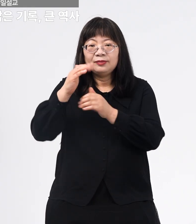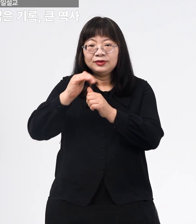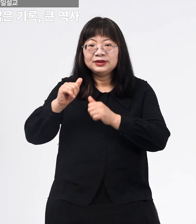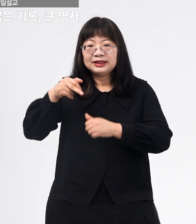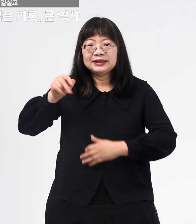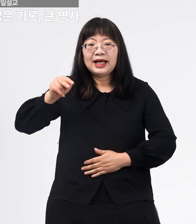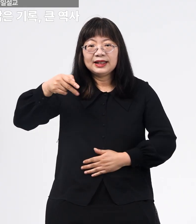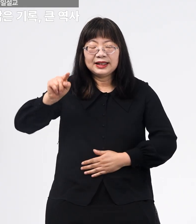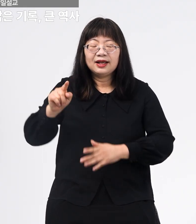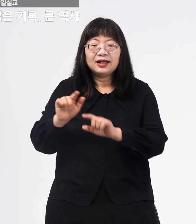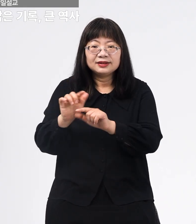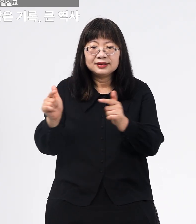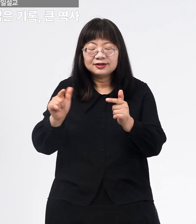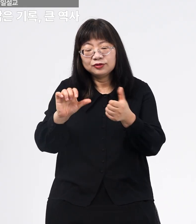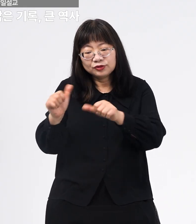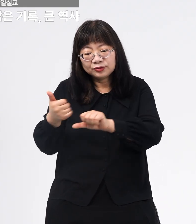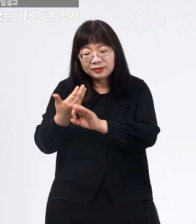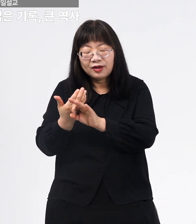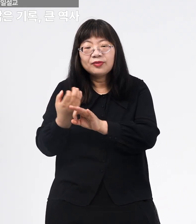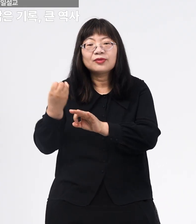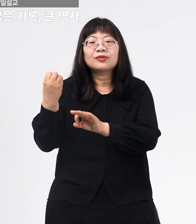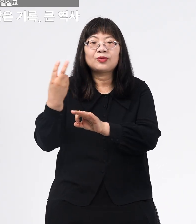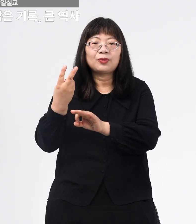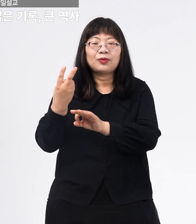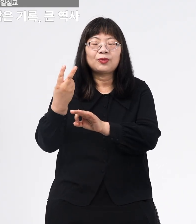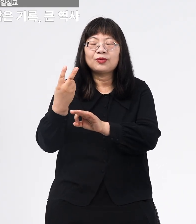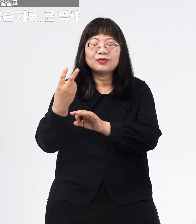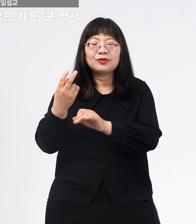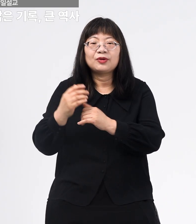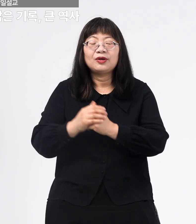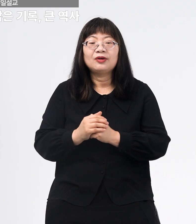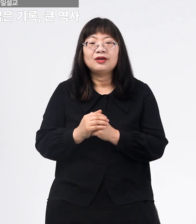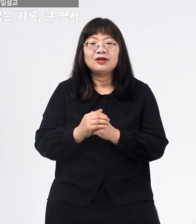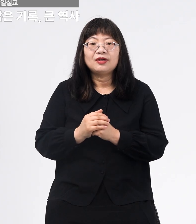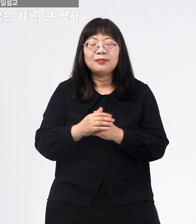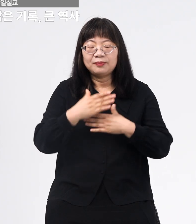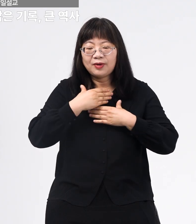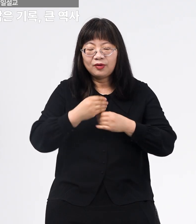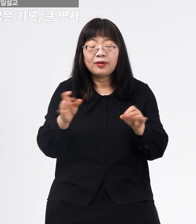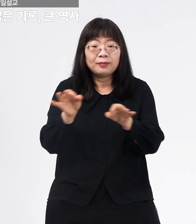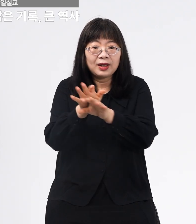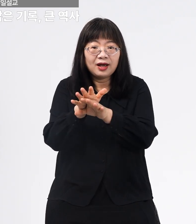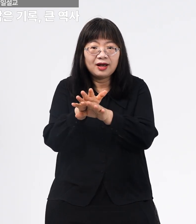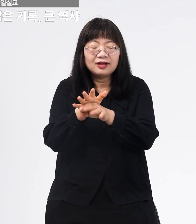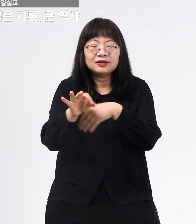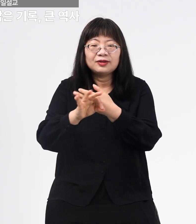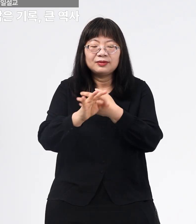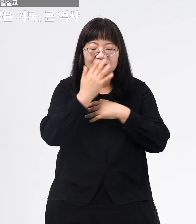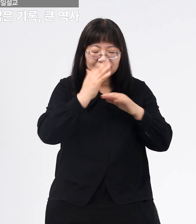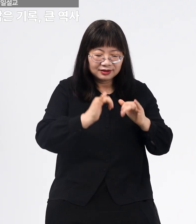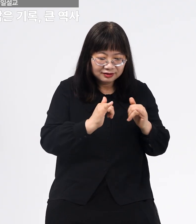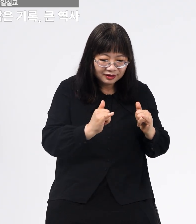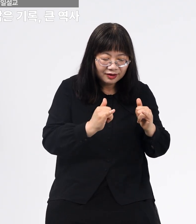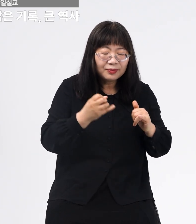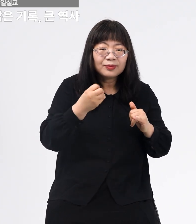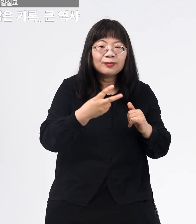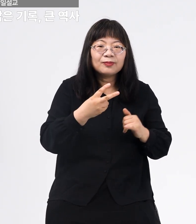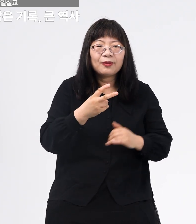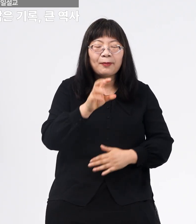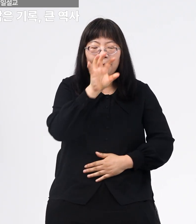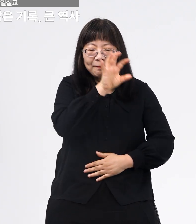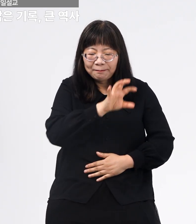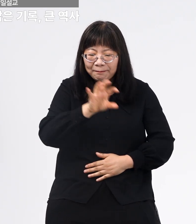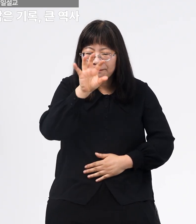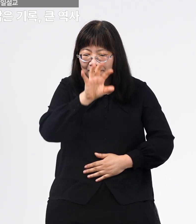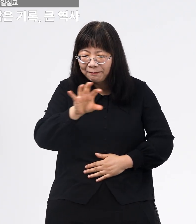그러자 이스라엘 백성들은 또 순환적 패턴을 여전히 밟습니다. 또 더